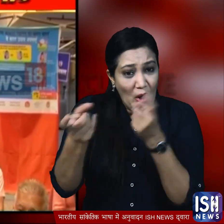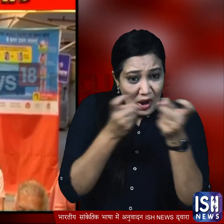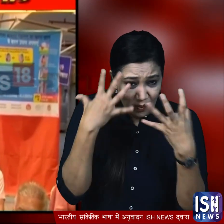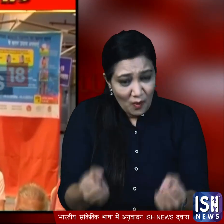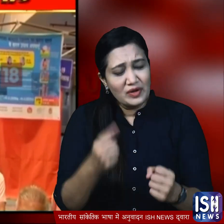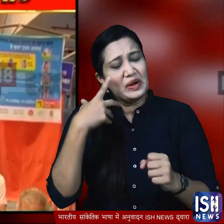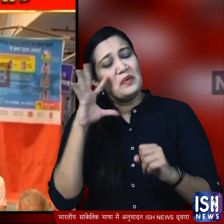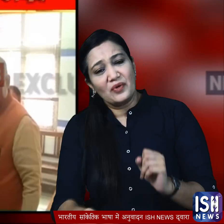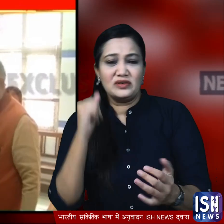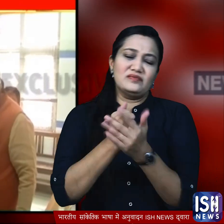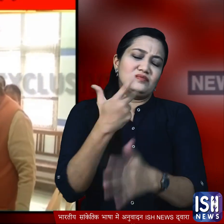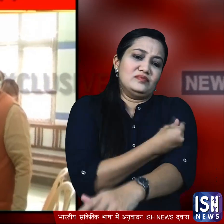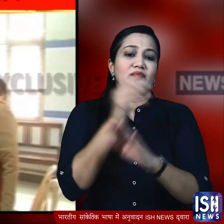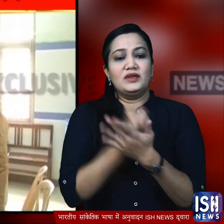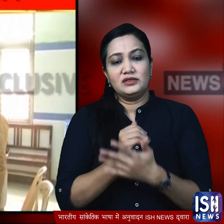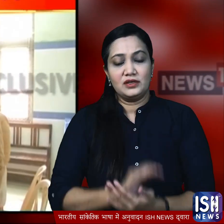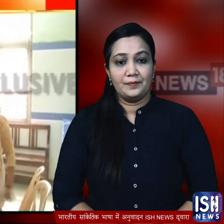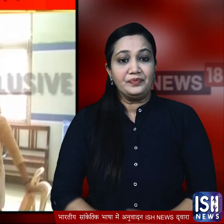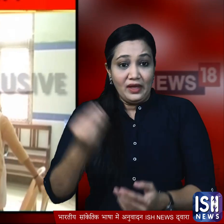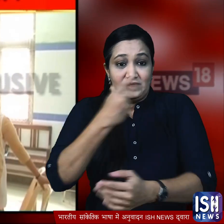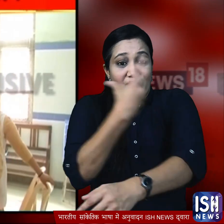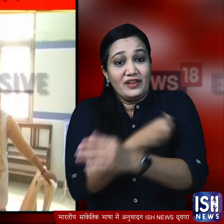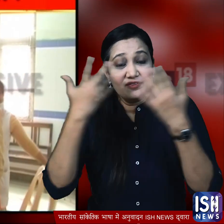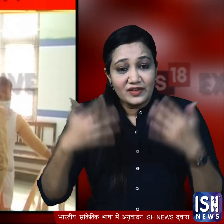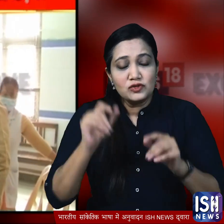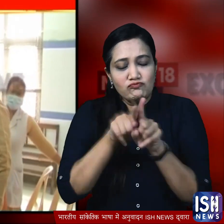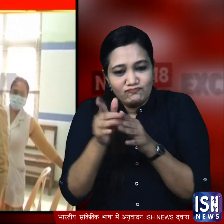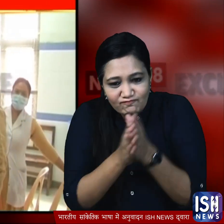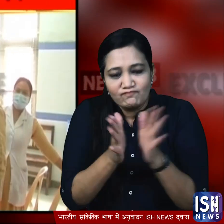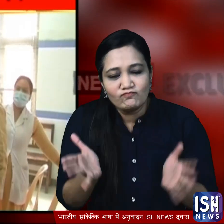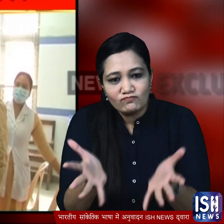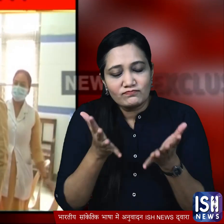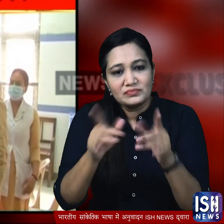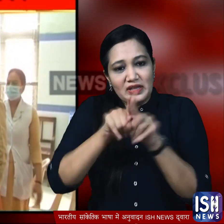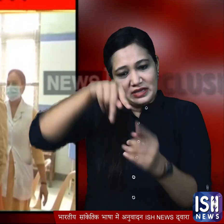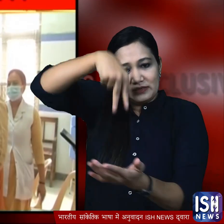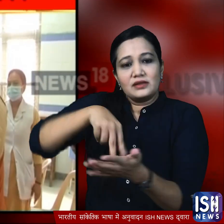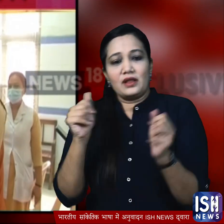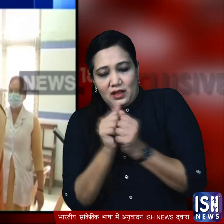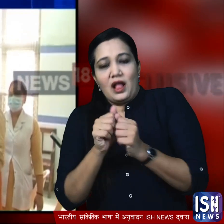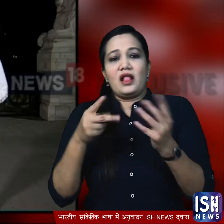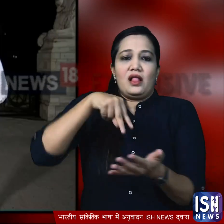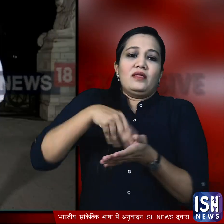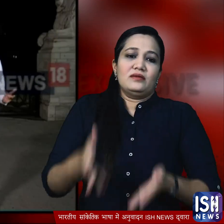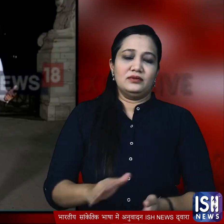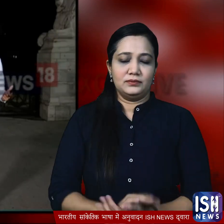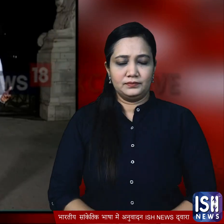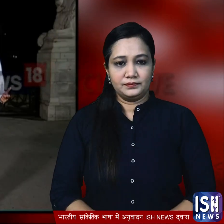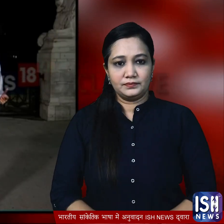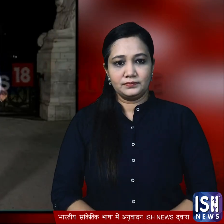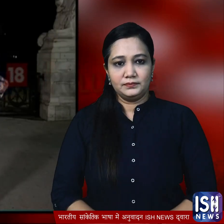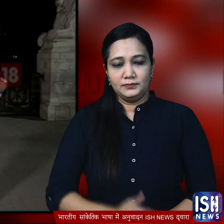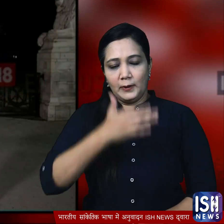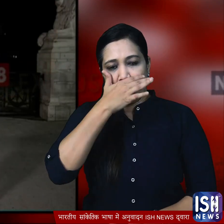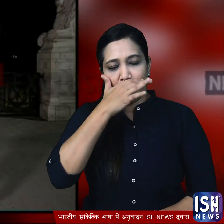तो टीका सबको लगवाना है। कुछ लोगों के वैक्सीन लगवाने के दौरान वो उनकी हौसला अफजाई करने के लिए उनके पास खड़े रहे। 100 बात की एक